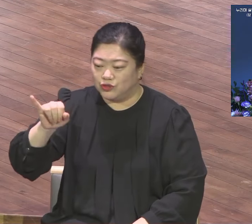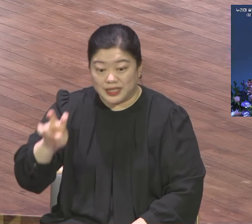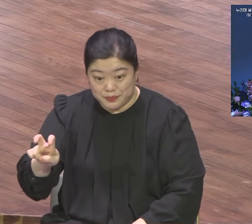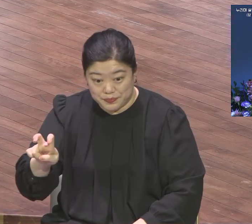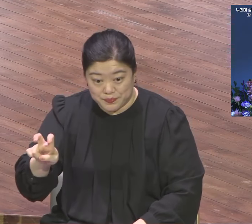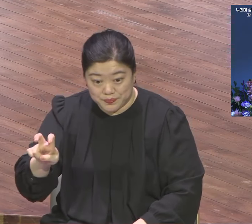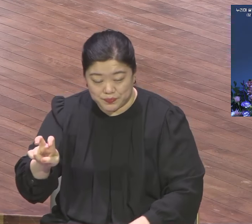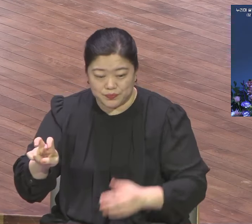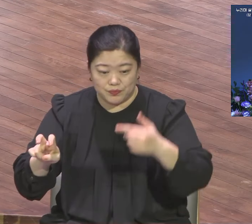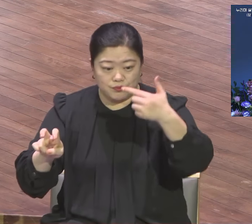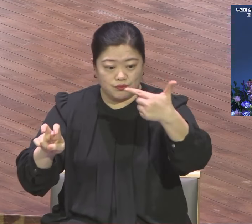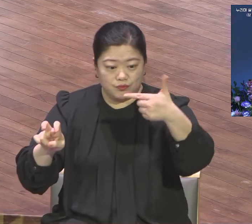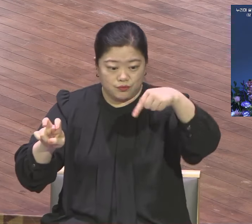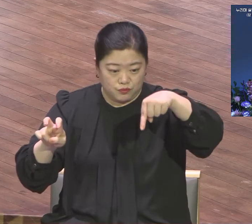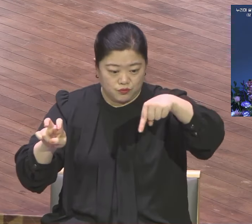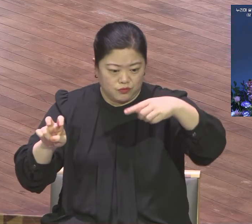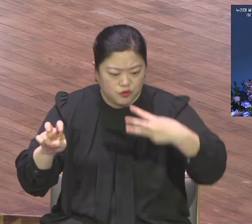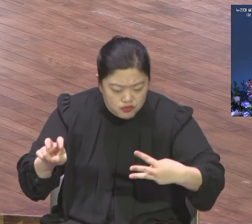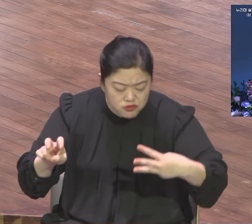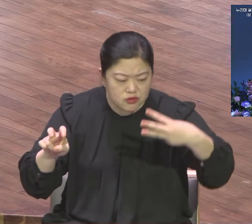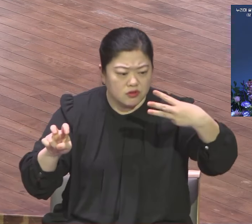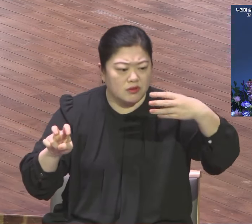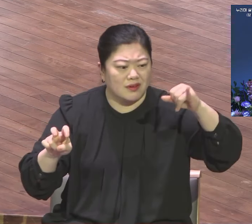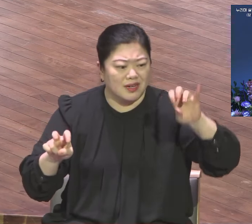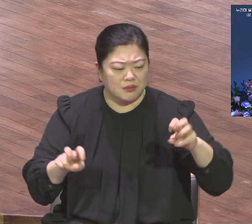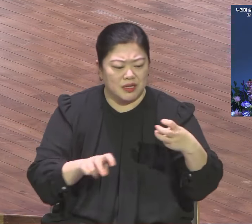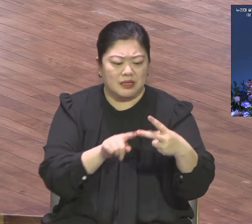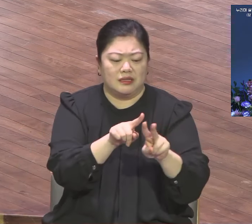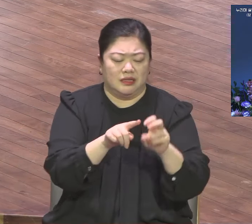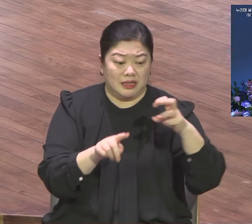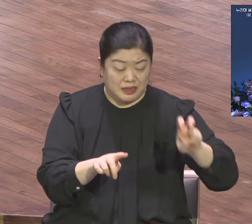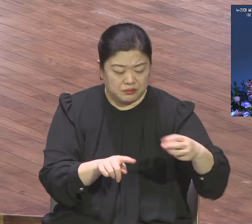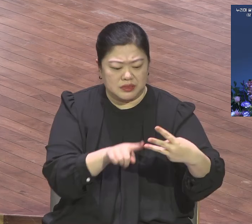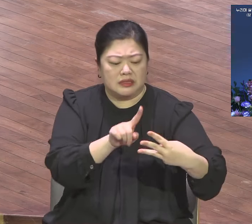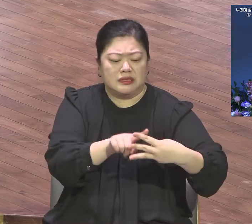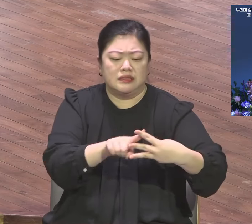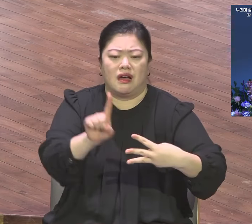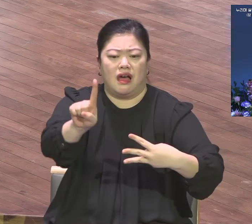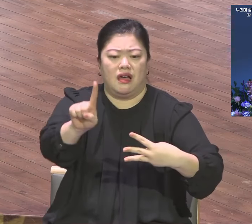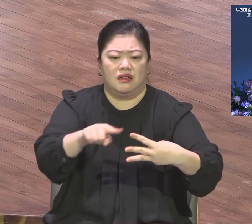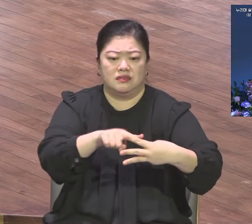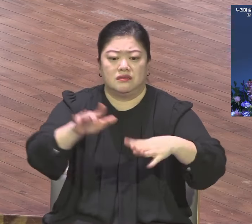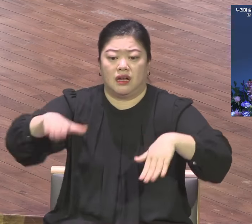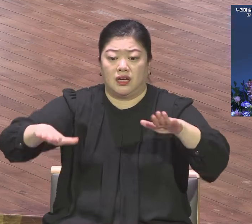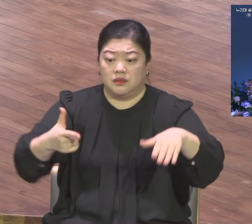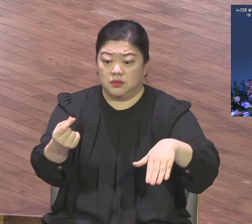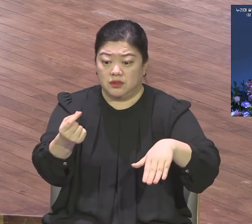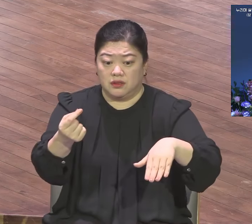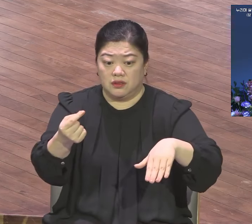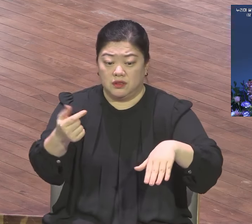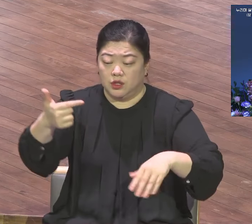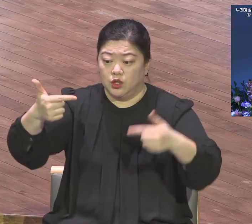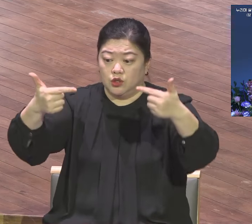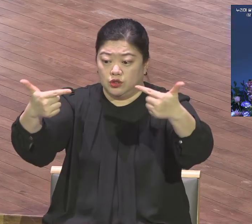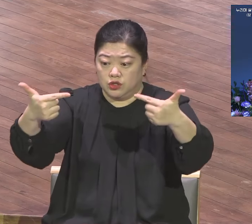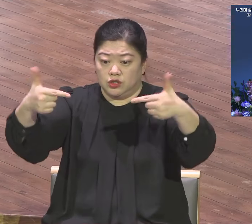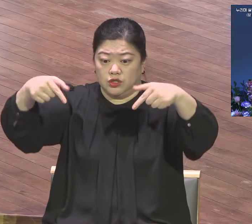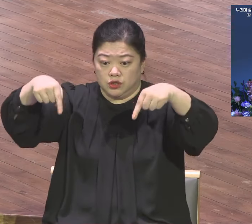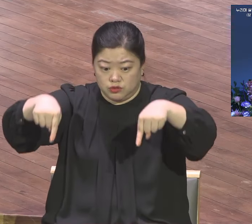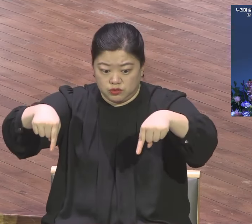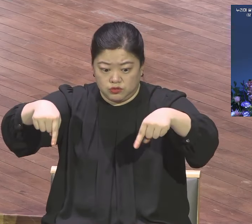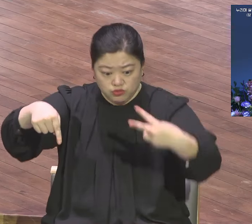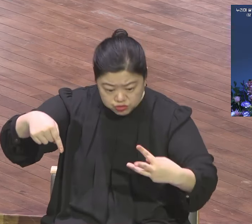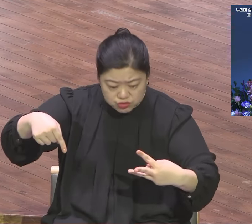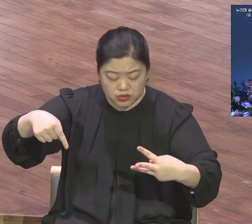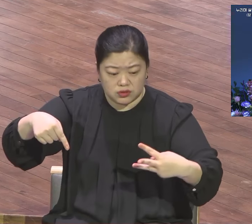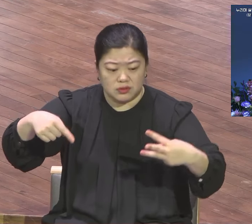눌림은요 받침하는 차이 리얼 누림과 눌림 이 받침하는 차이인데 그 영향력은 하늘과